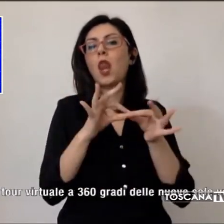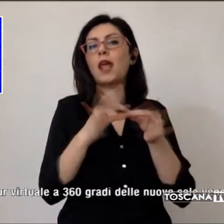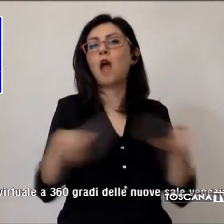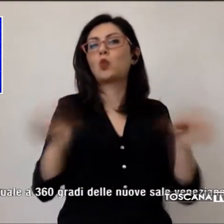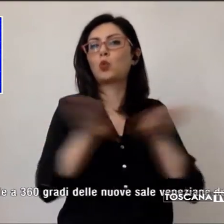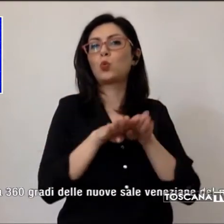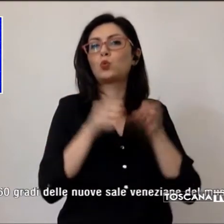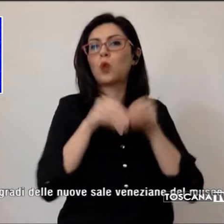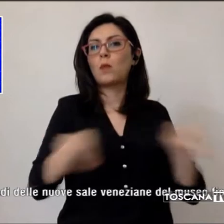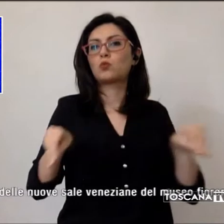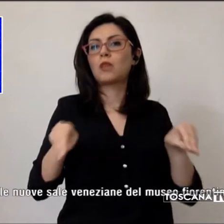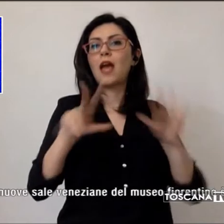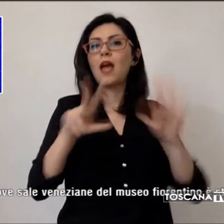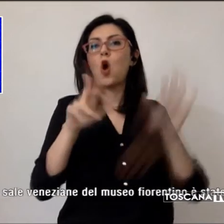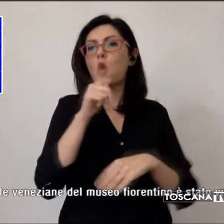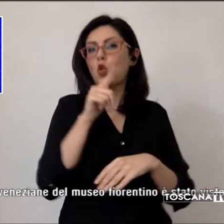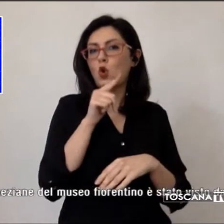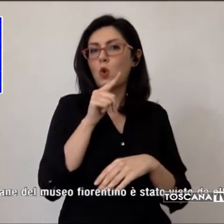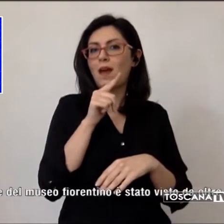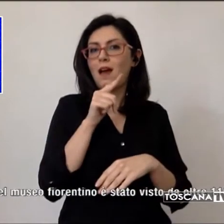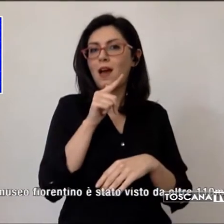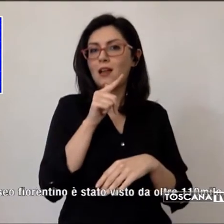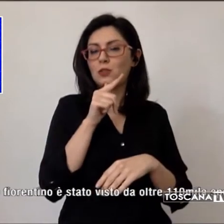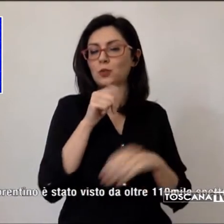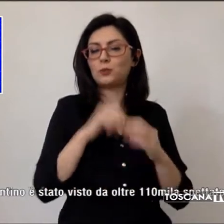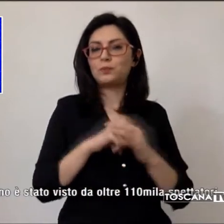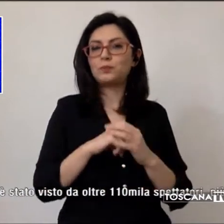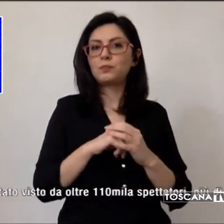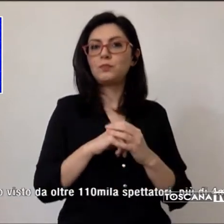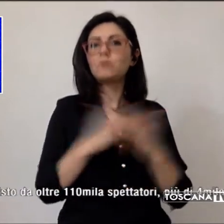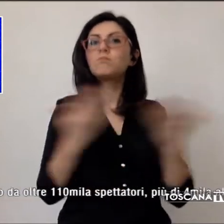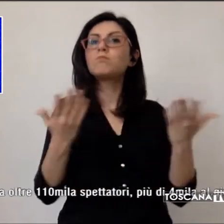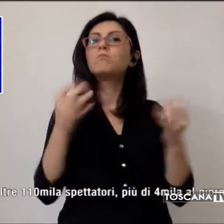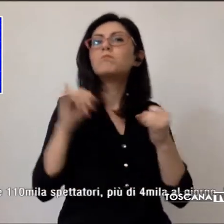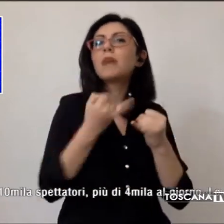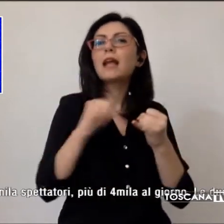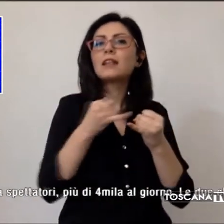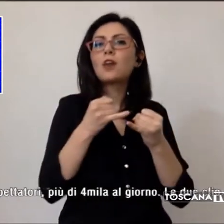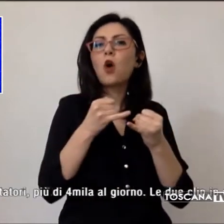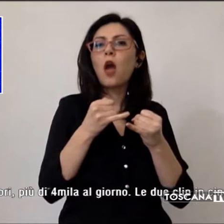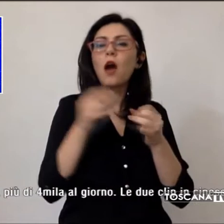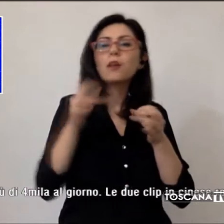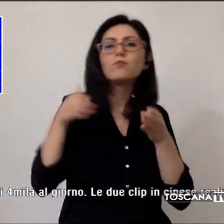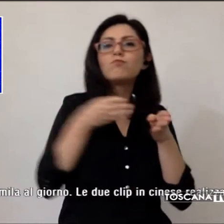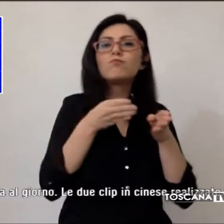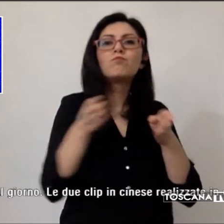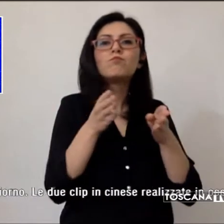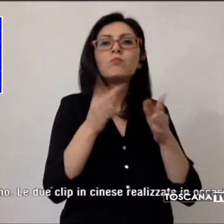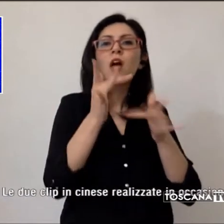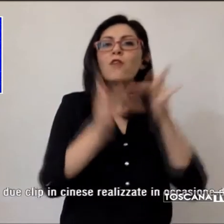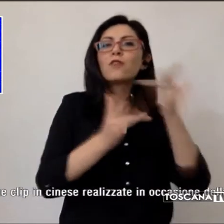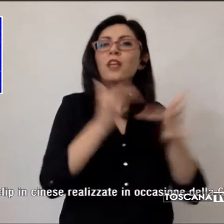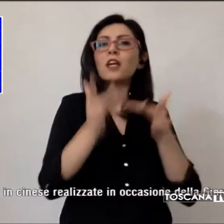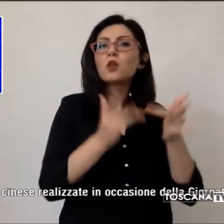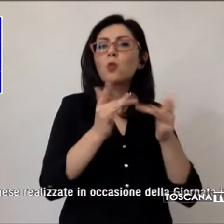'emergenza coronavirus. In particolare il tour virtuale a 360 gradi delle nuove